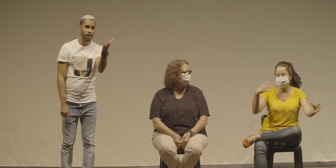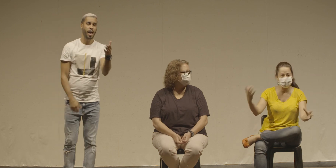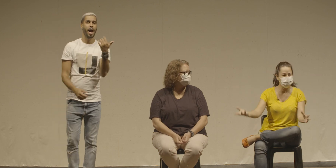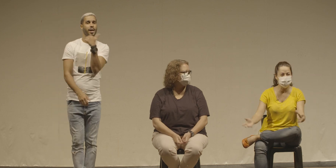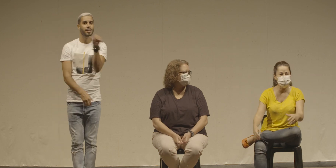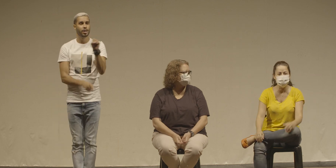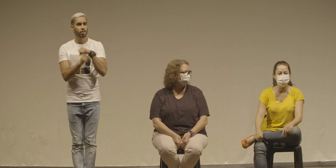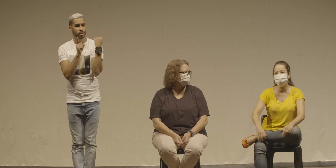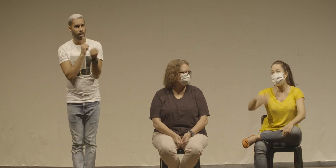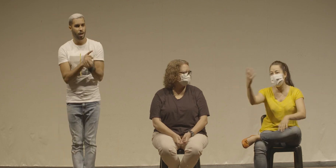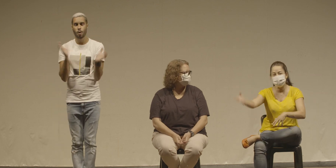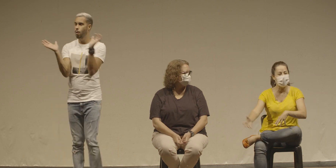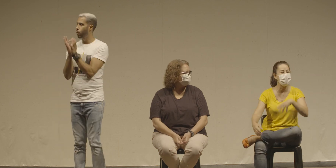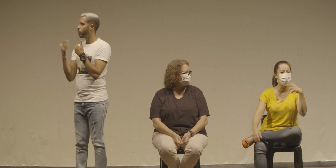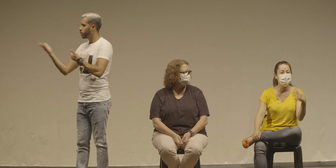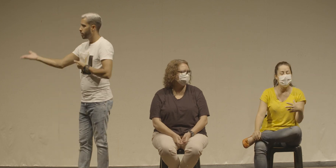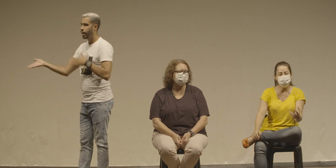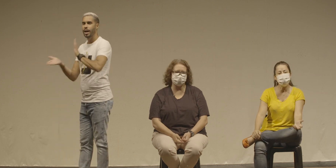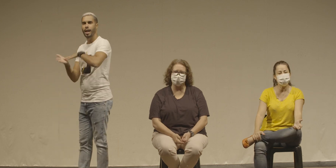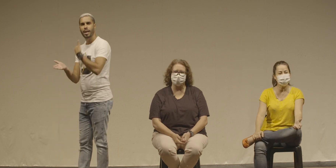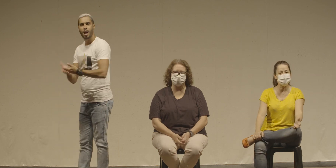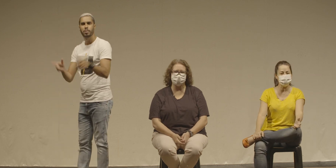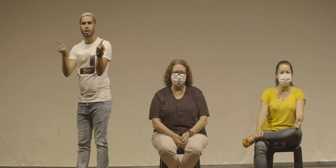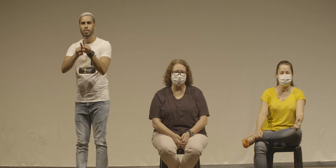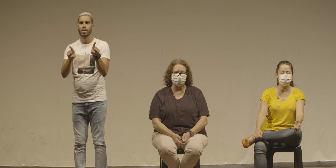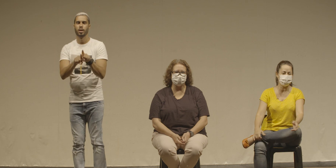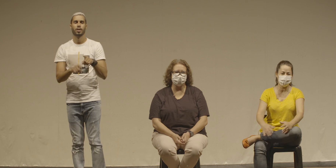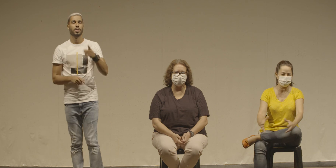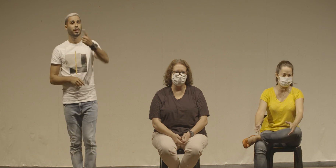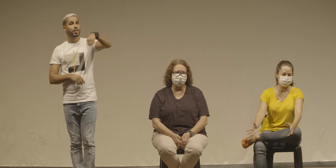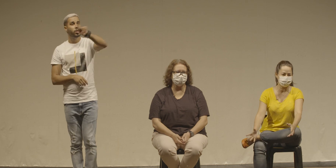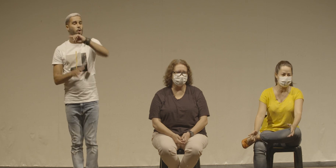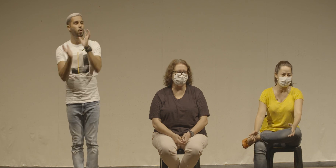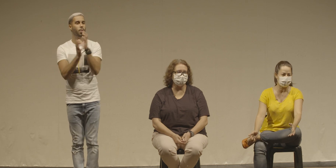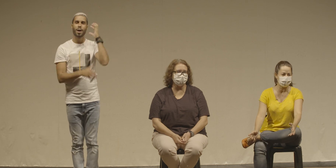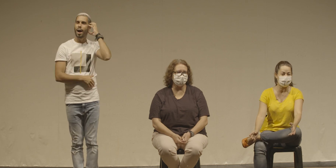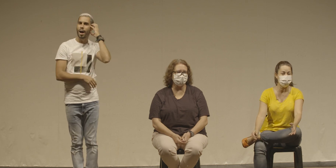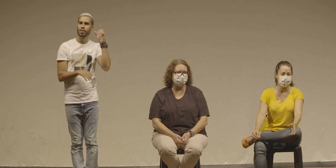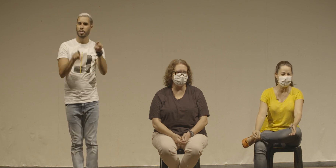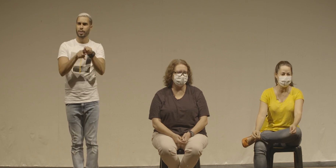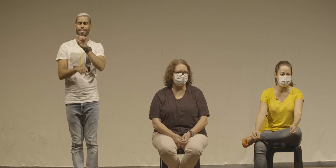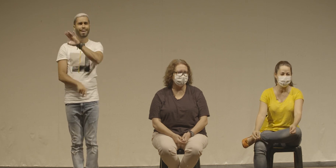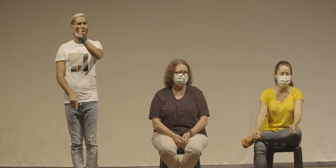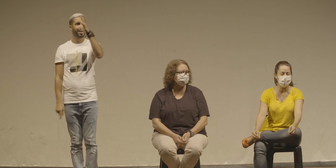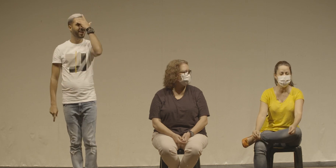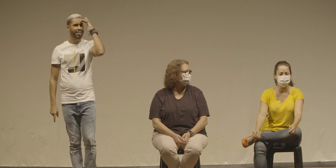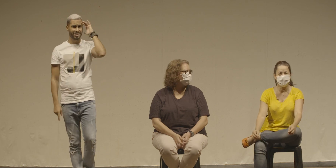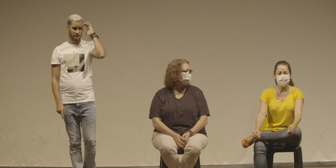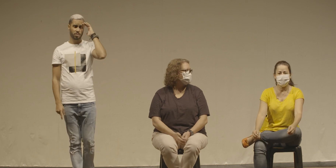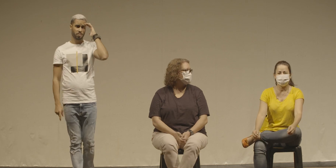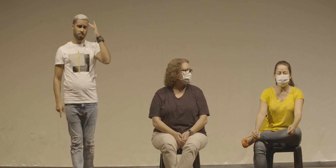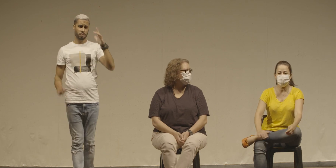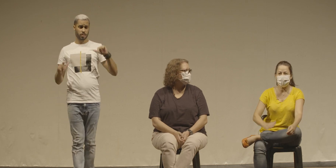Libras, enfim, todas as pessoas que trabalham no rádio, todo mundo está fazendo um pouquinho dentro do que está na sua área, né? Eu acho que é